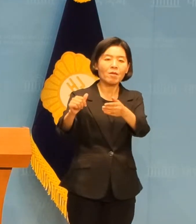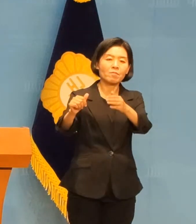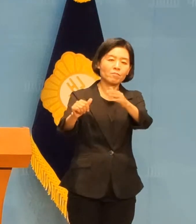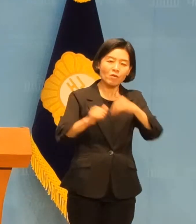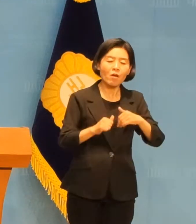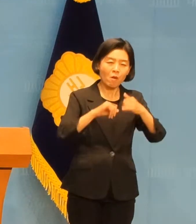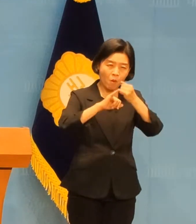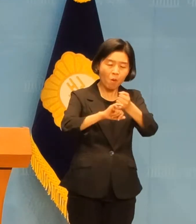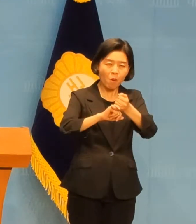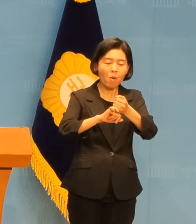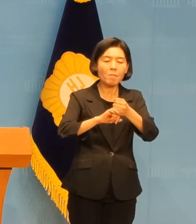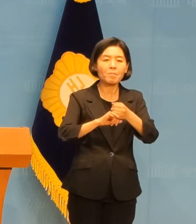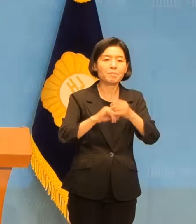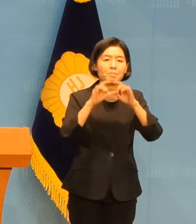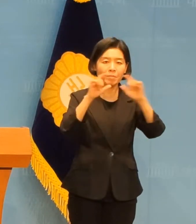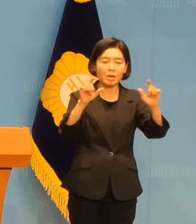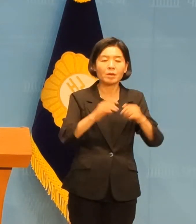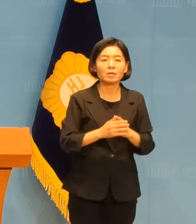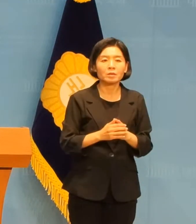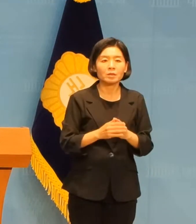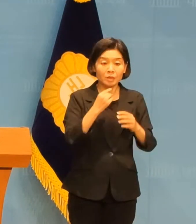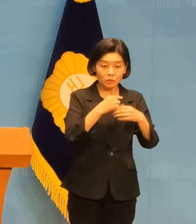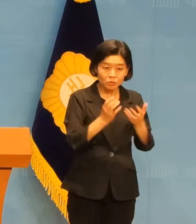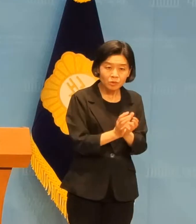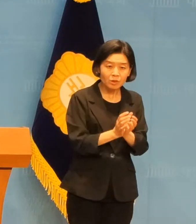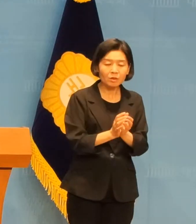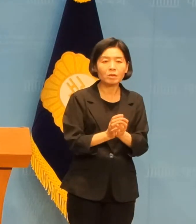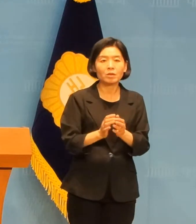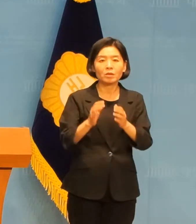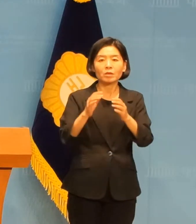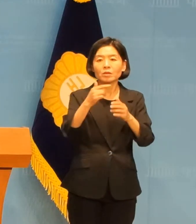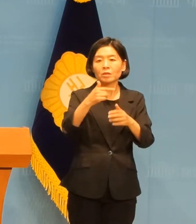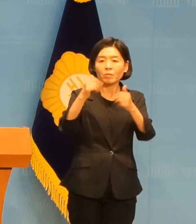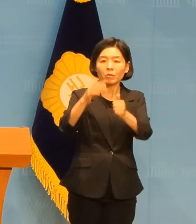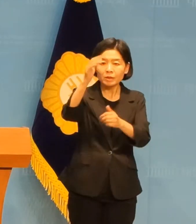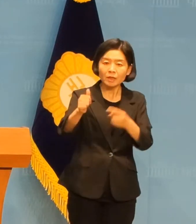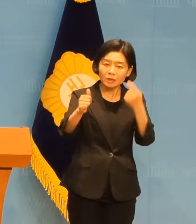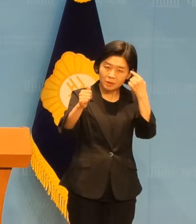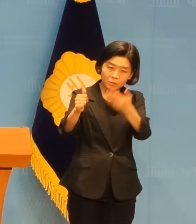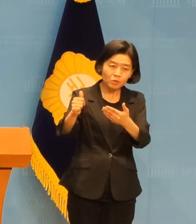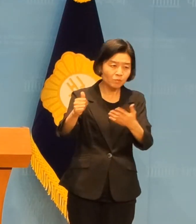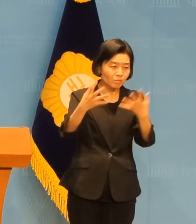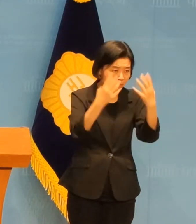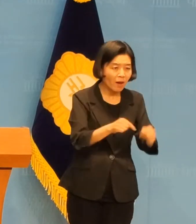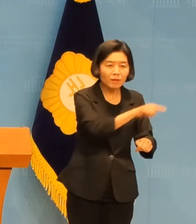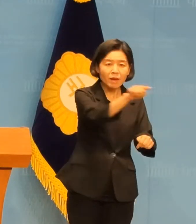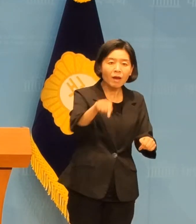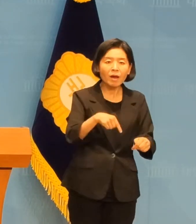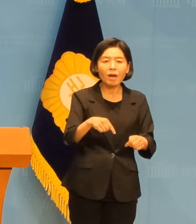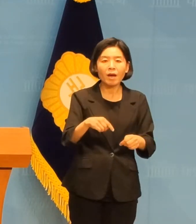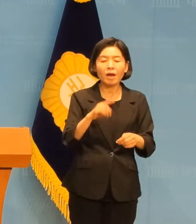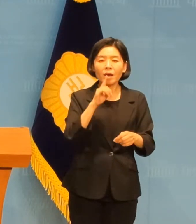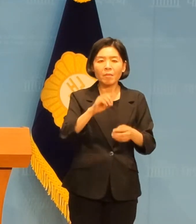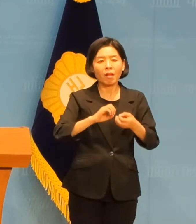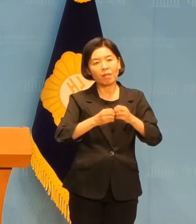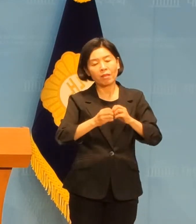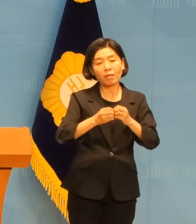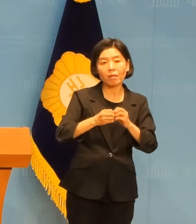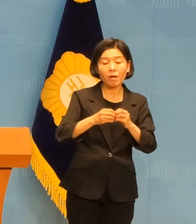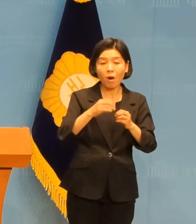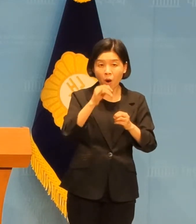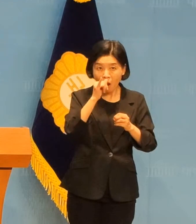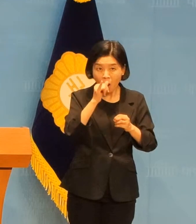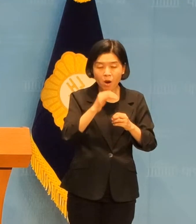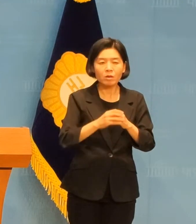민주당은 국민들이 조의대 대법원장에게 질문하고 싶은 내용이 많다는 개변을 늘어놓고 있지만,